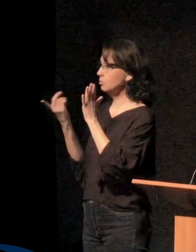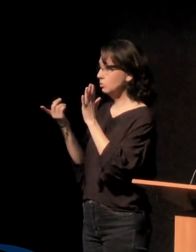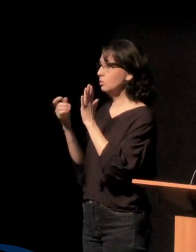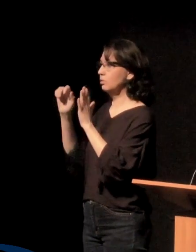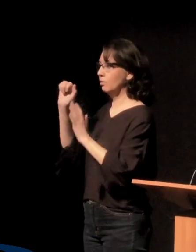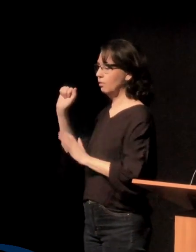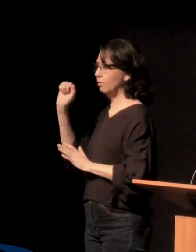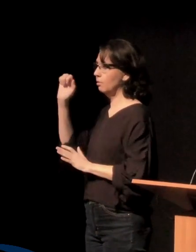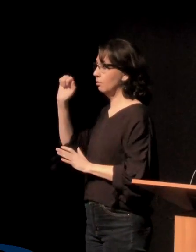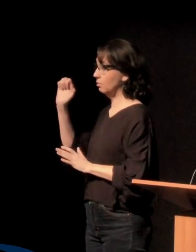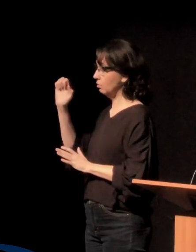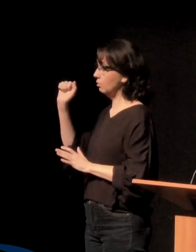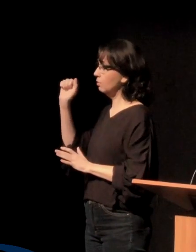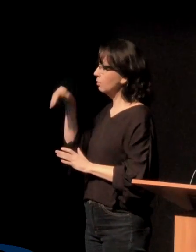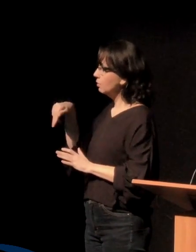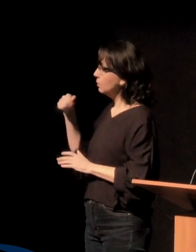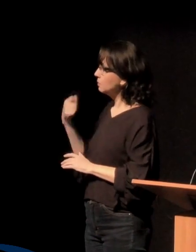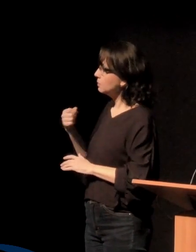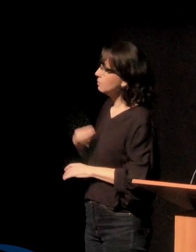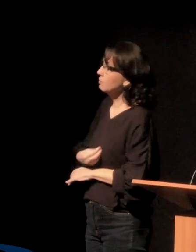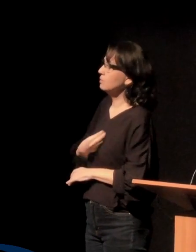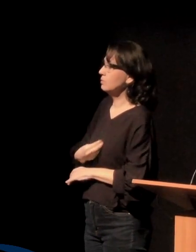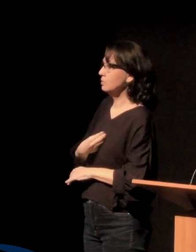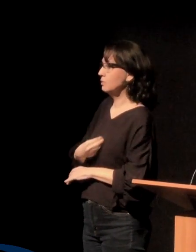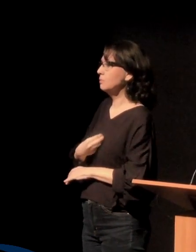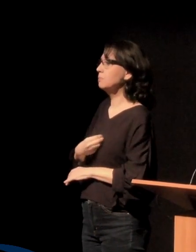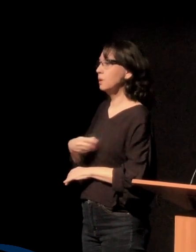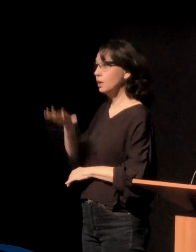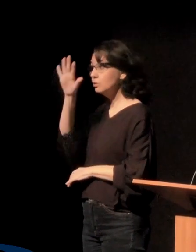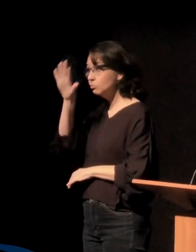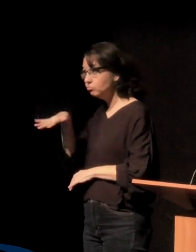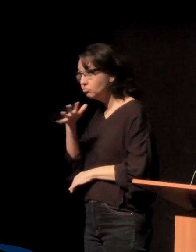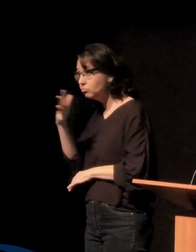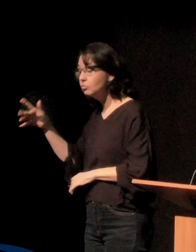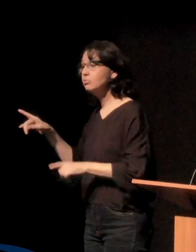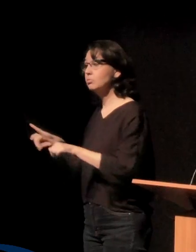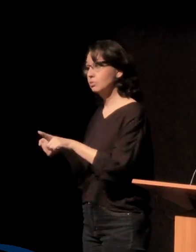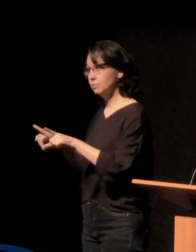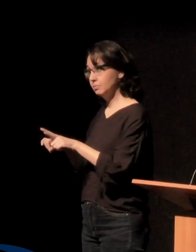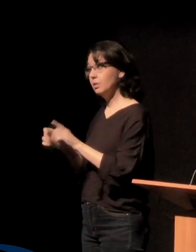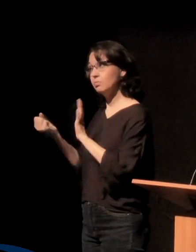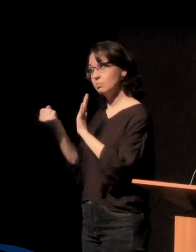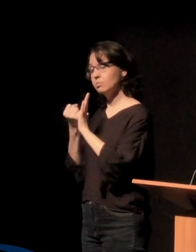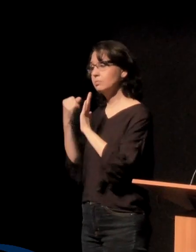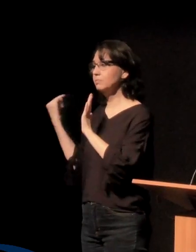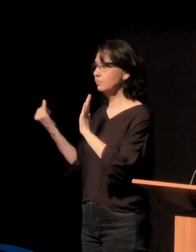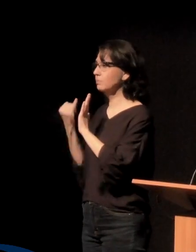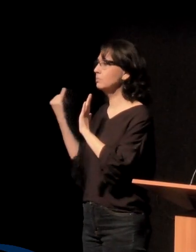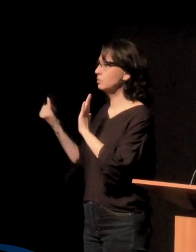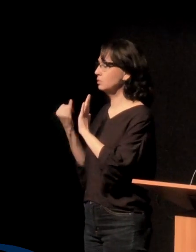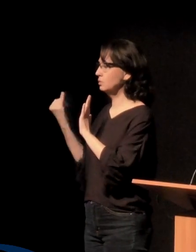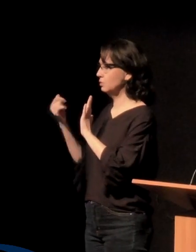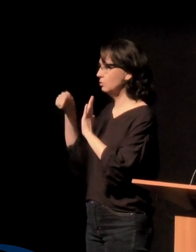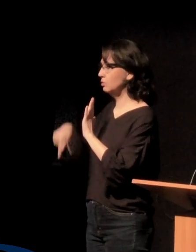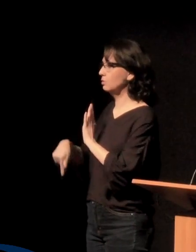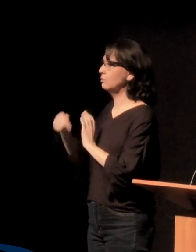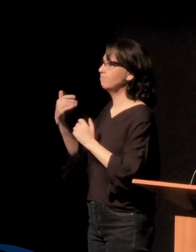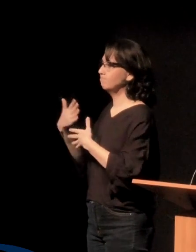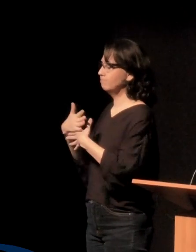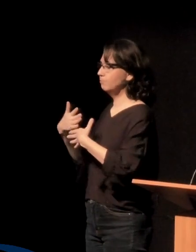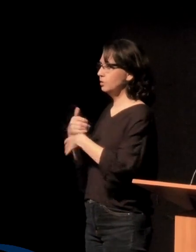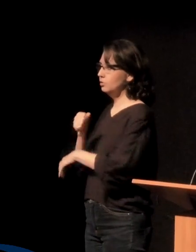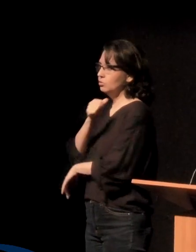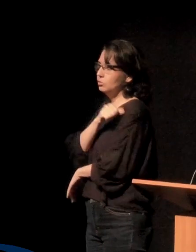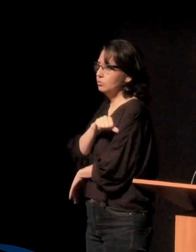públicas e privadas né e transversal ao currículo também lindamente né um Marco muito importante aqui pra gente na cidade